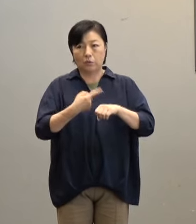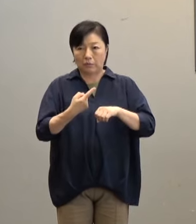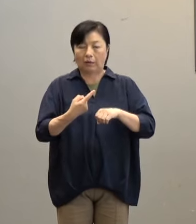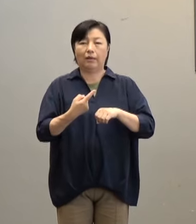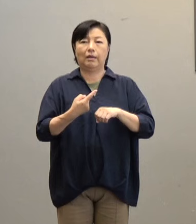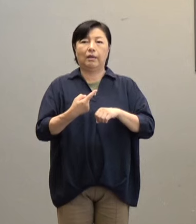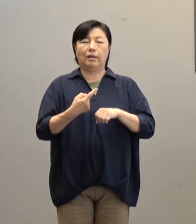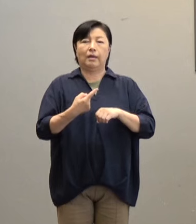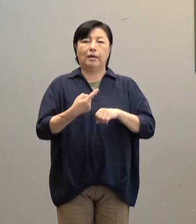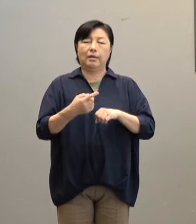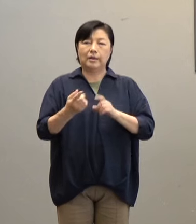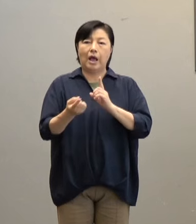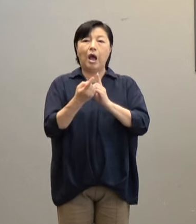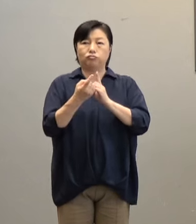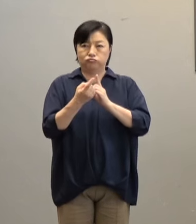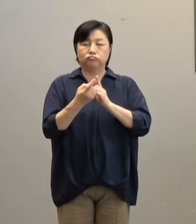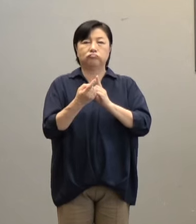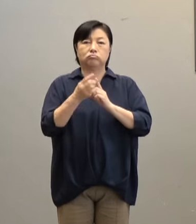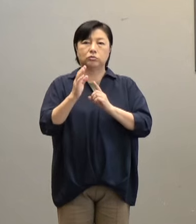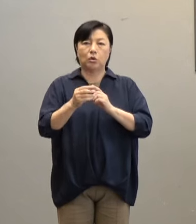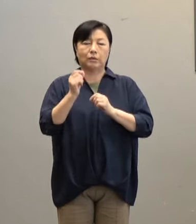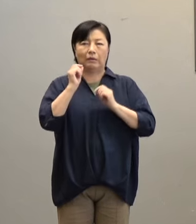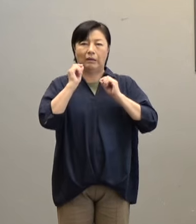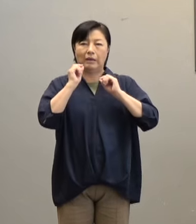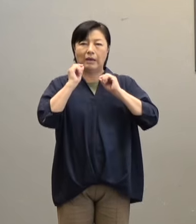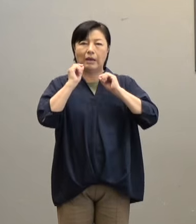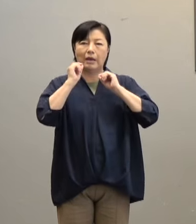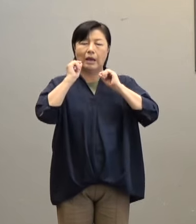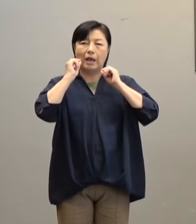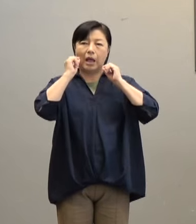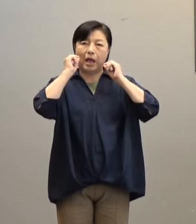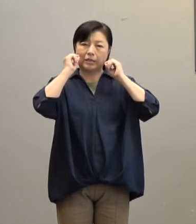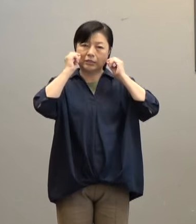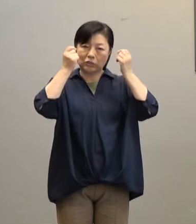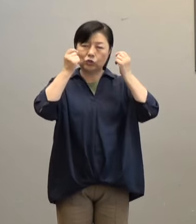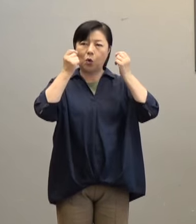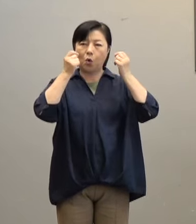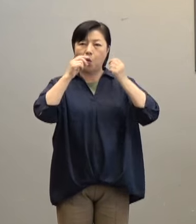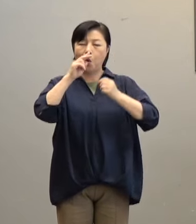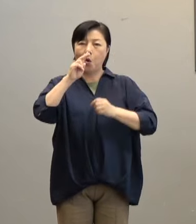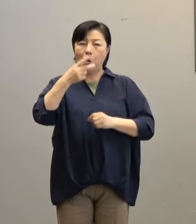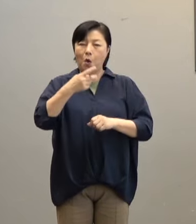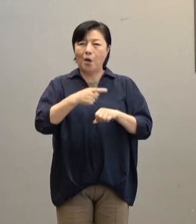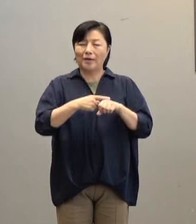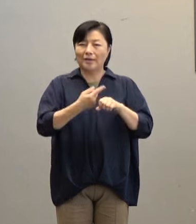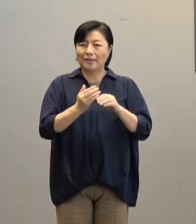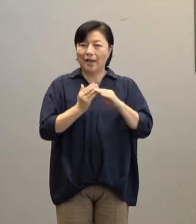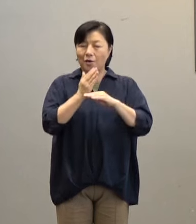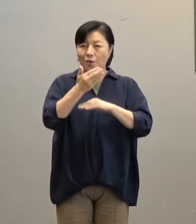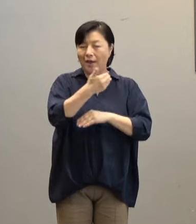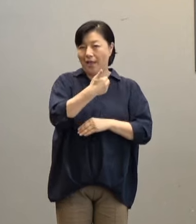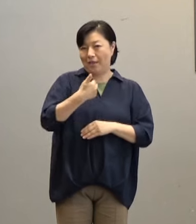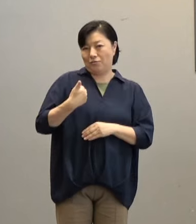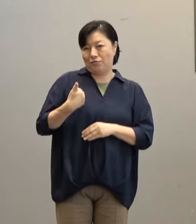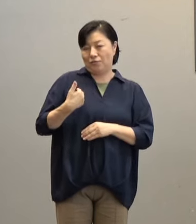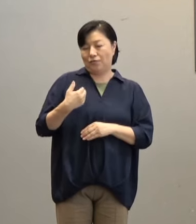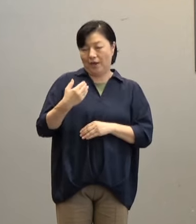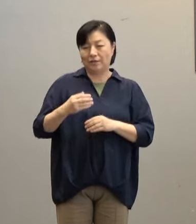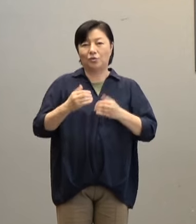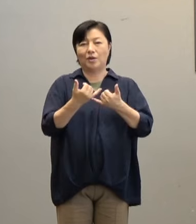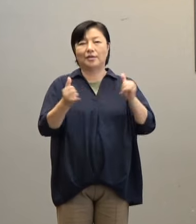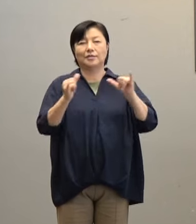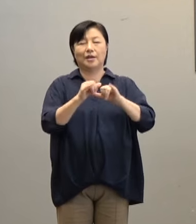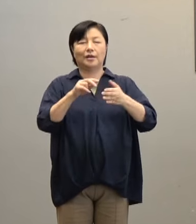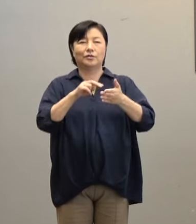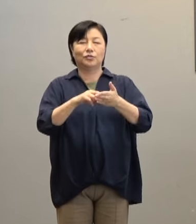けでありまして、まあ、そうしたときに感情をどのように理性が超えていけるかという部分はですね、私は社会としてすごく重